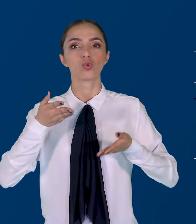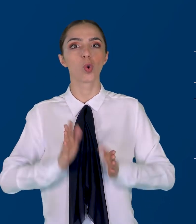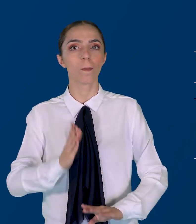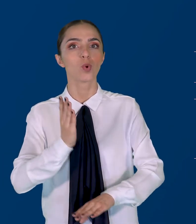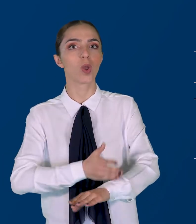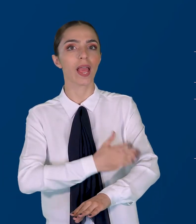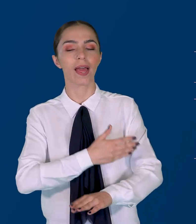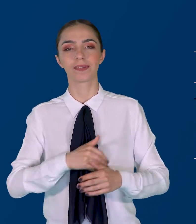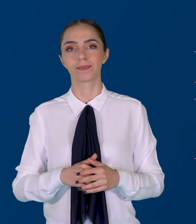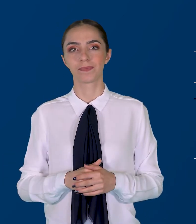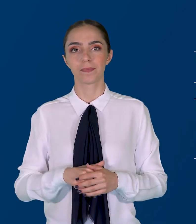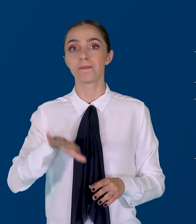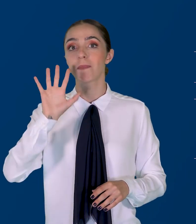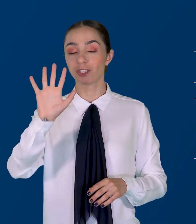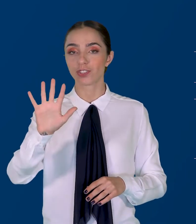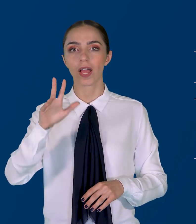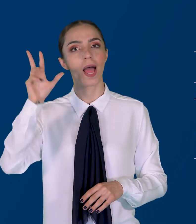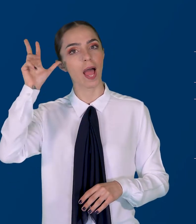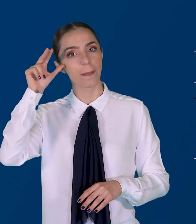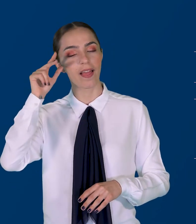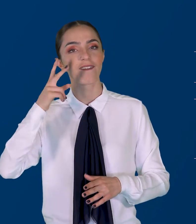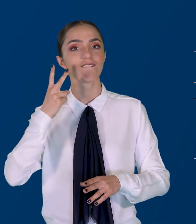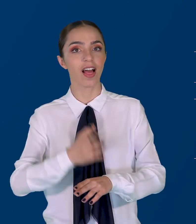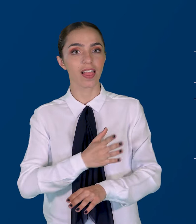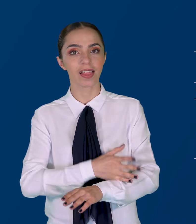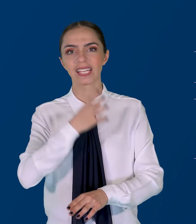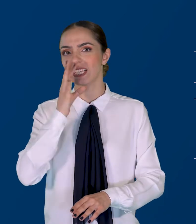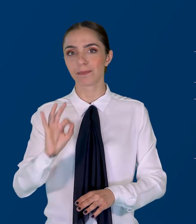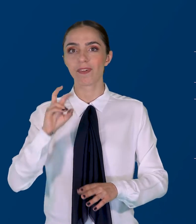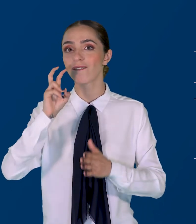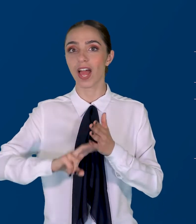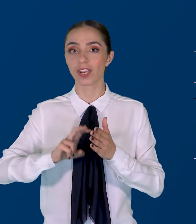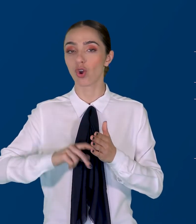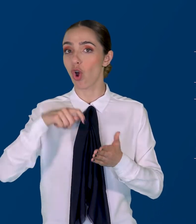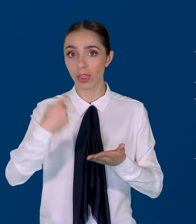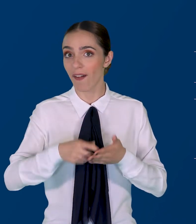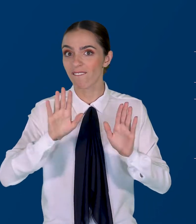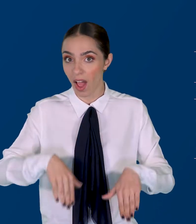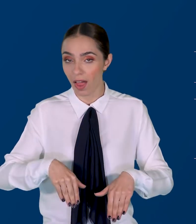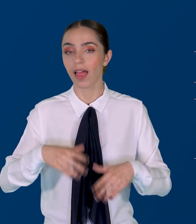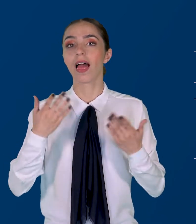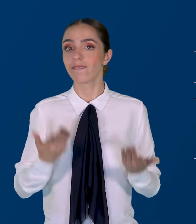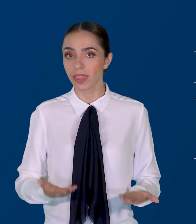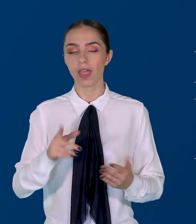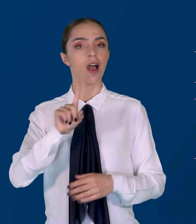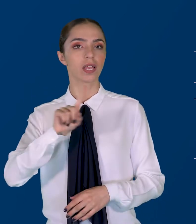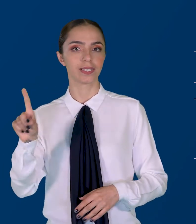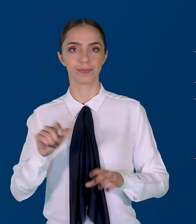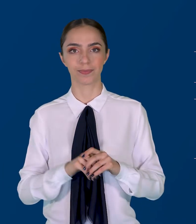5. ABD vatandaşı, vergi ödeyicisi mi? Evet, hayır. 6. Evet